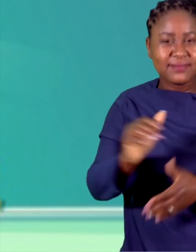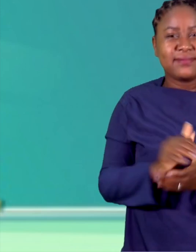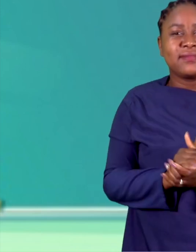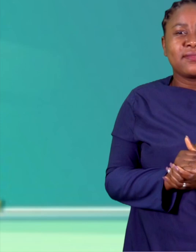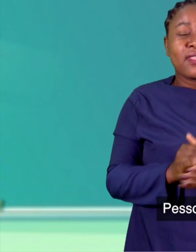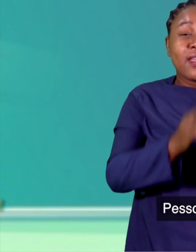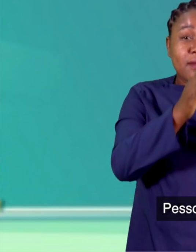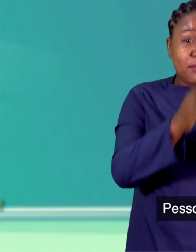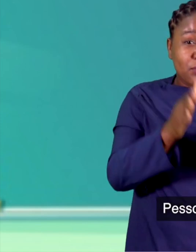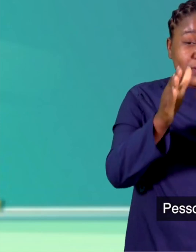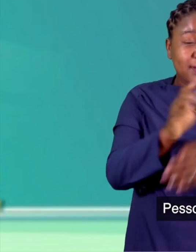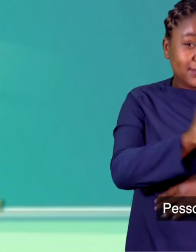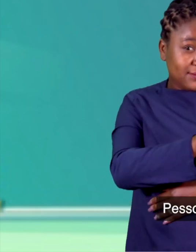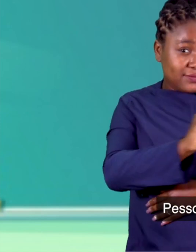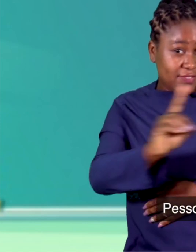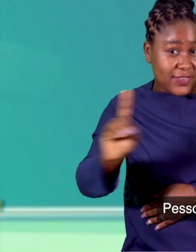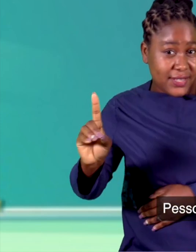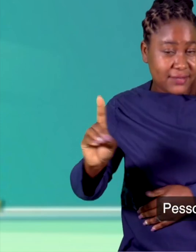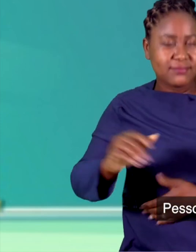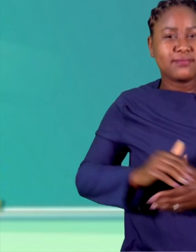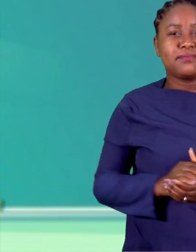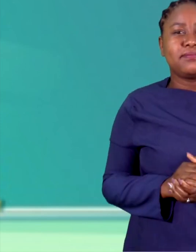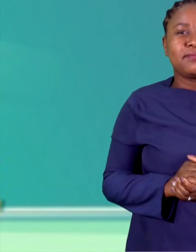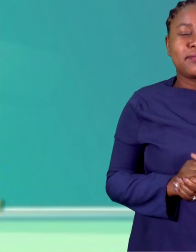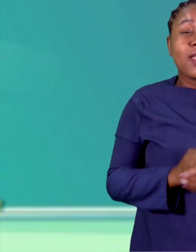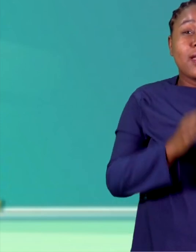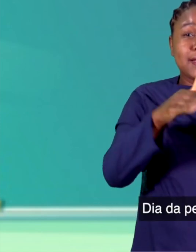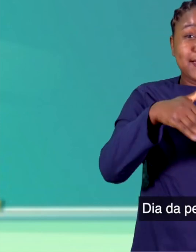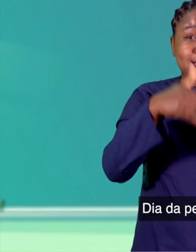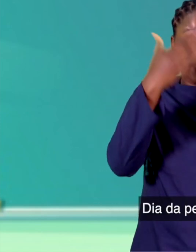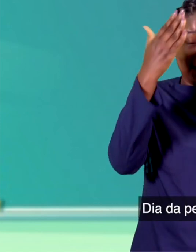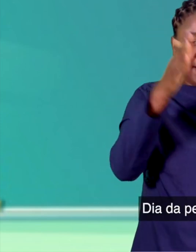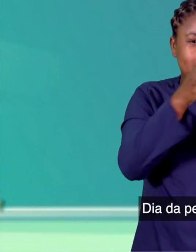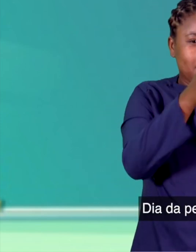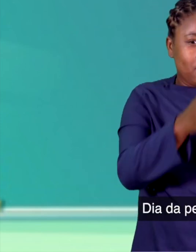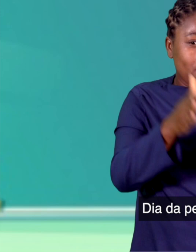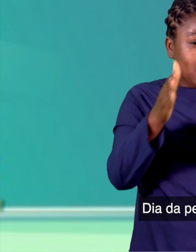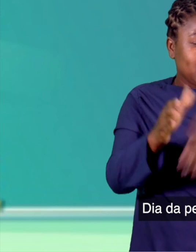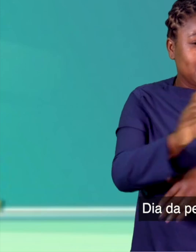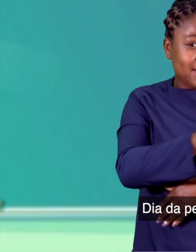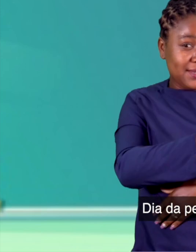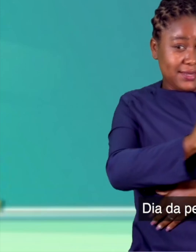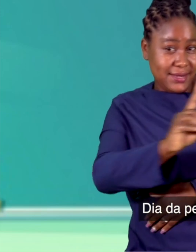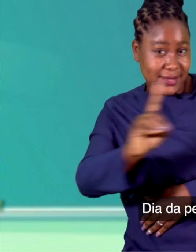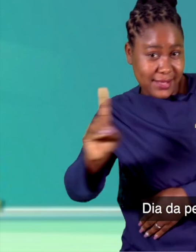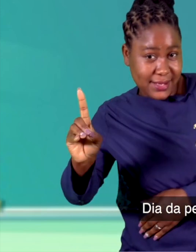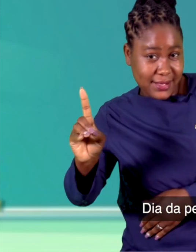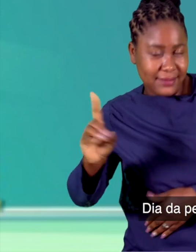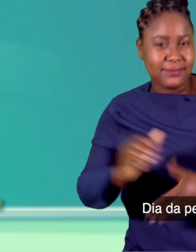Deficiência Pessoa com deficiência Dia da pessoa com